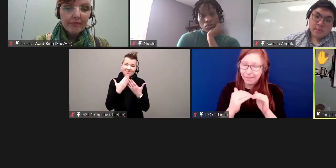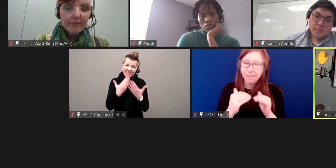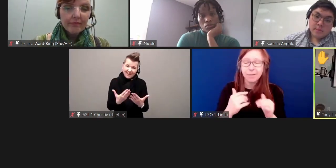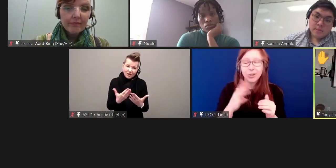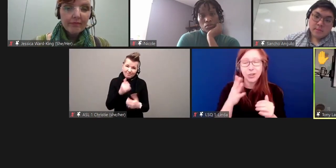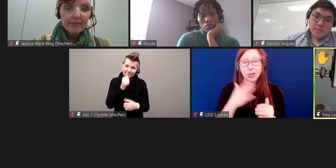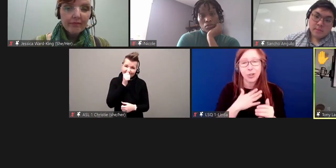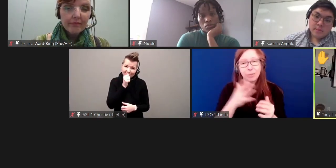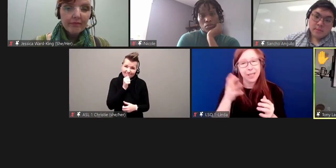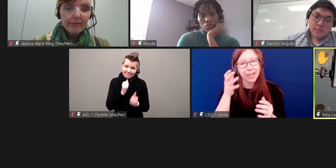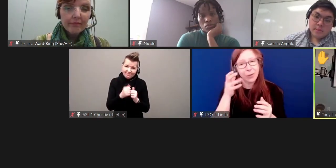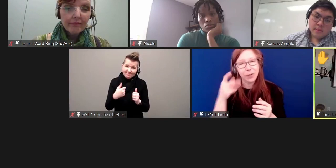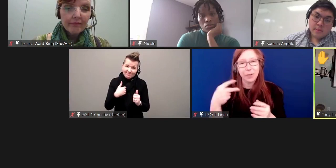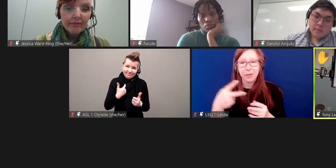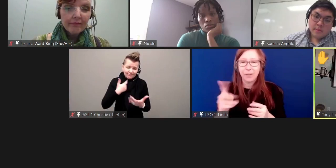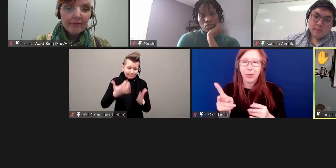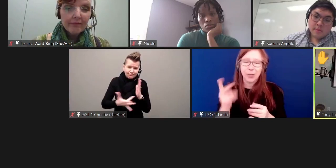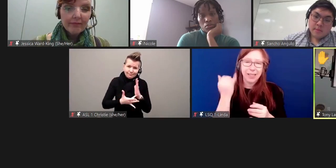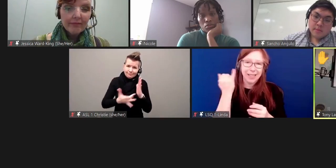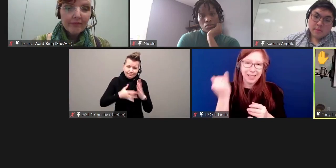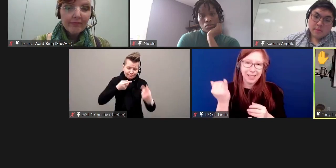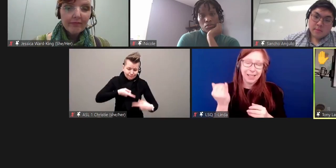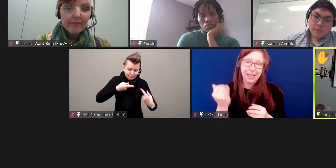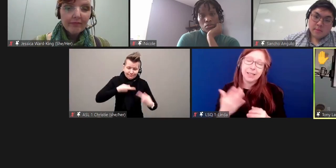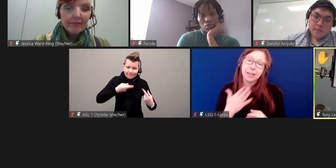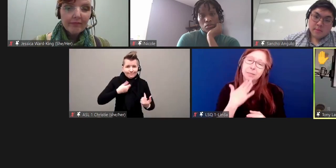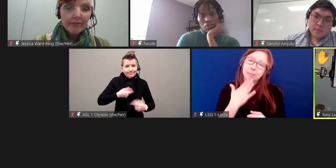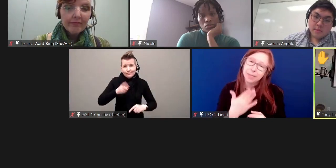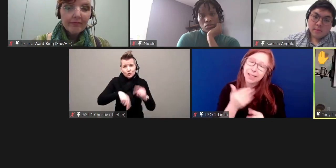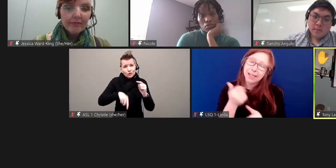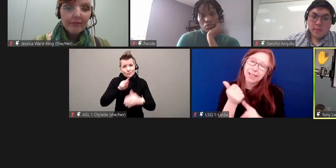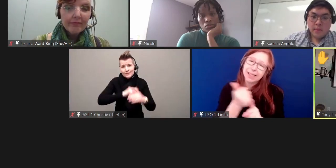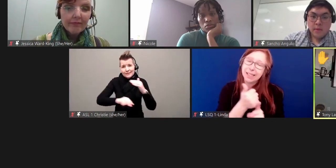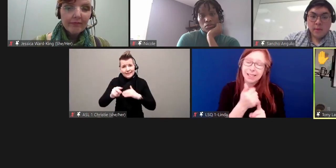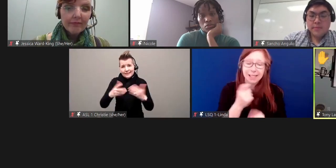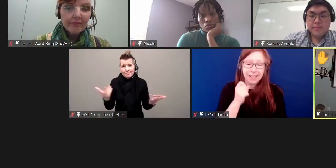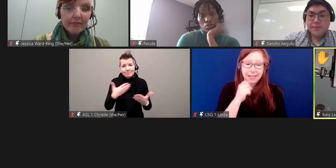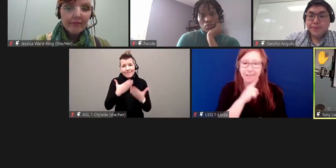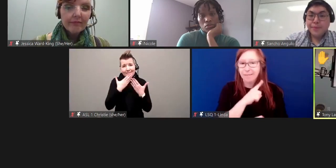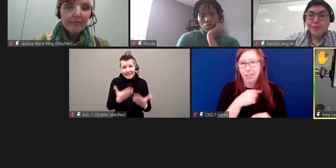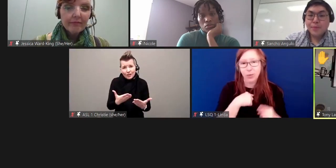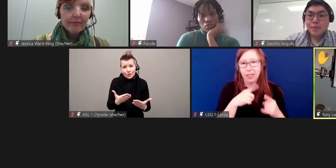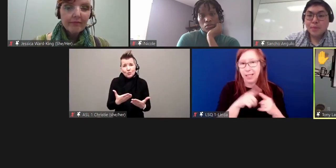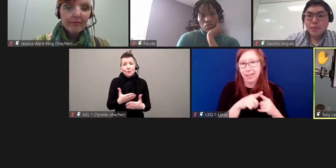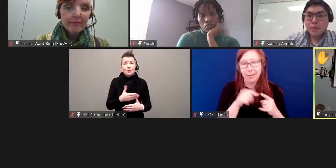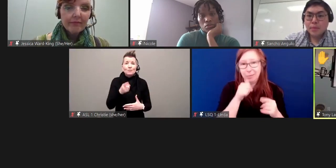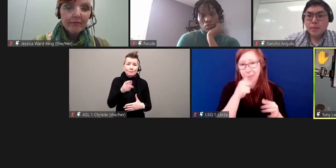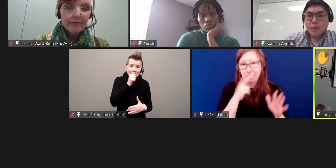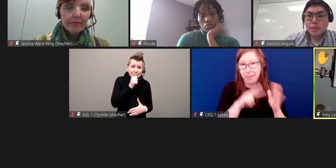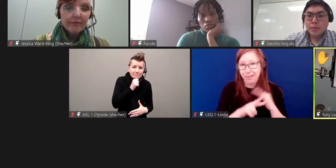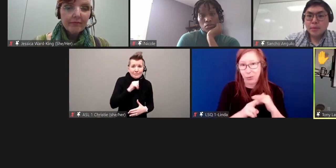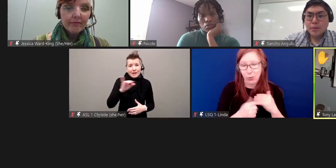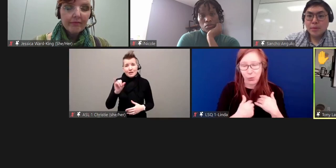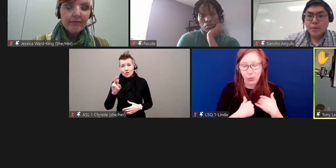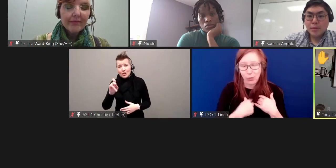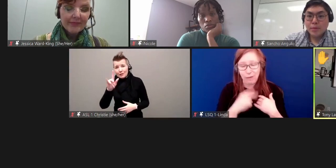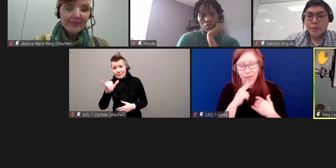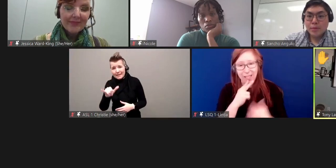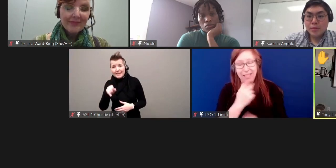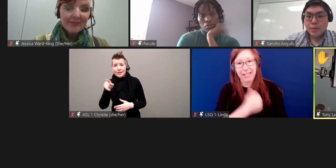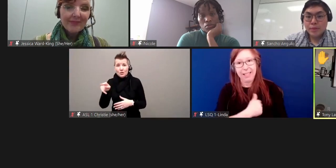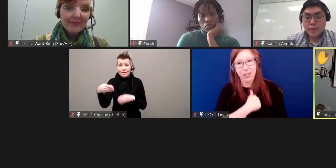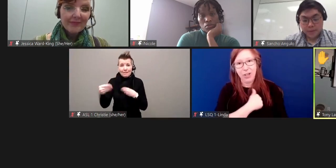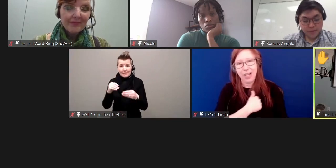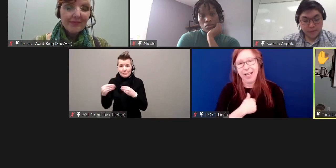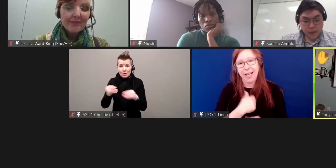Merci à vous tous. Mes difficultés techniques n'ont pas été anticipées. Donc, je suis désolé de